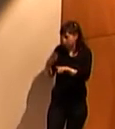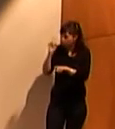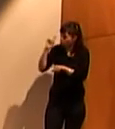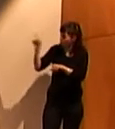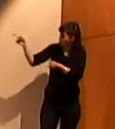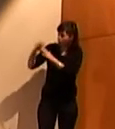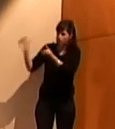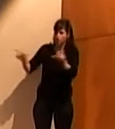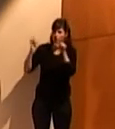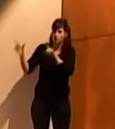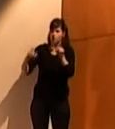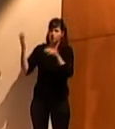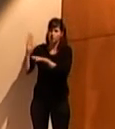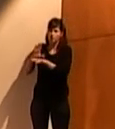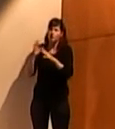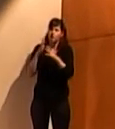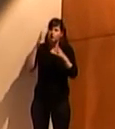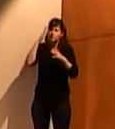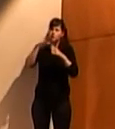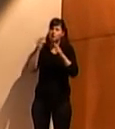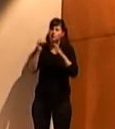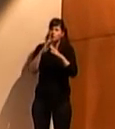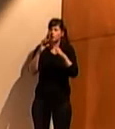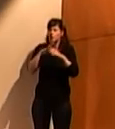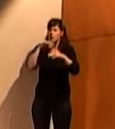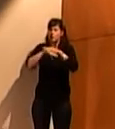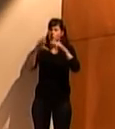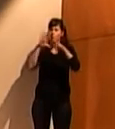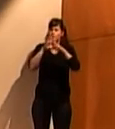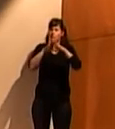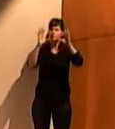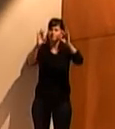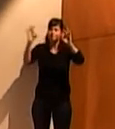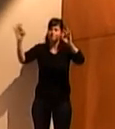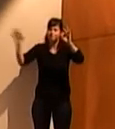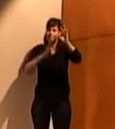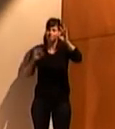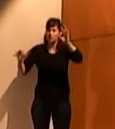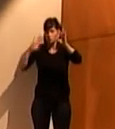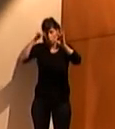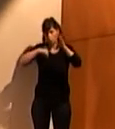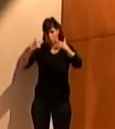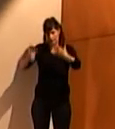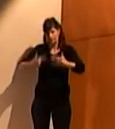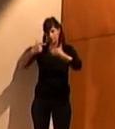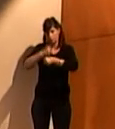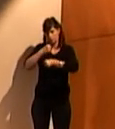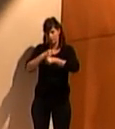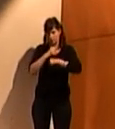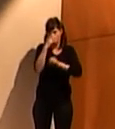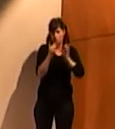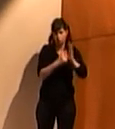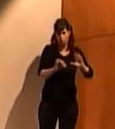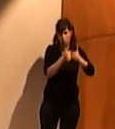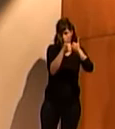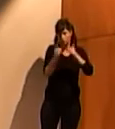dispositif Mon Métro d'image en image, nous a pris 7 ans de travail. Ça a commencé en 2011, il a été